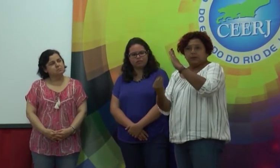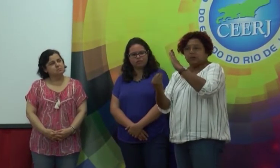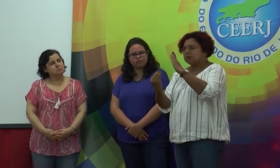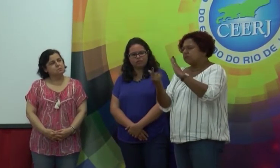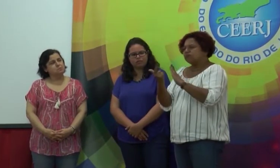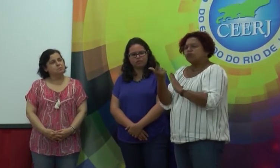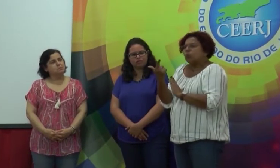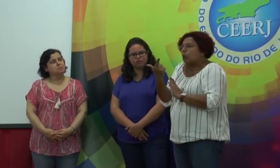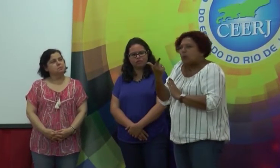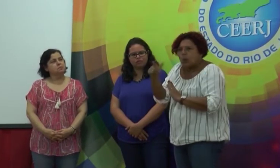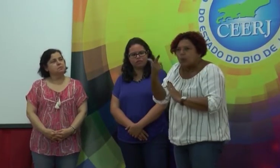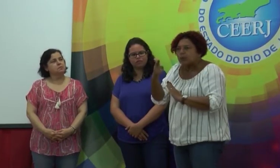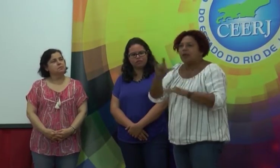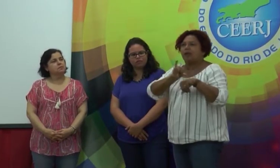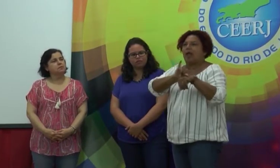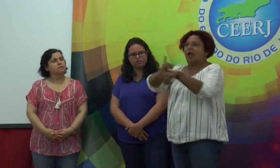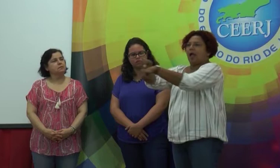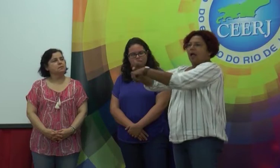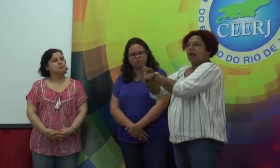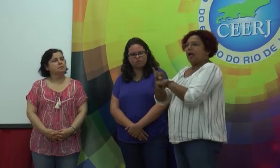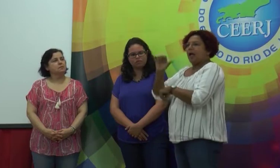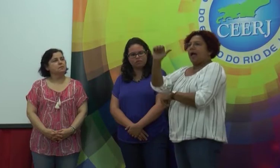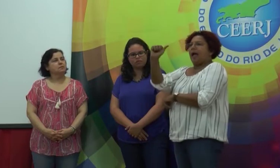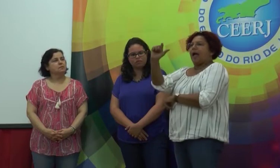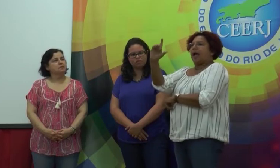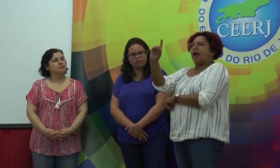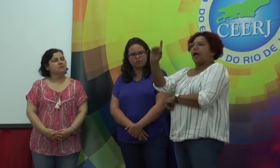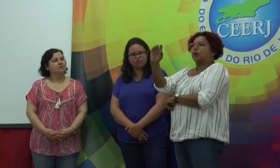tem uma frase que fala que